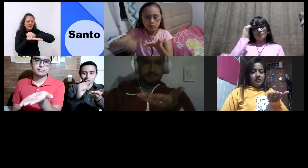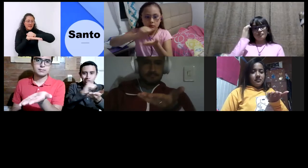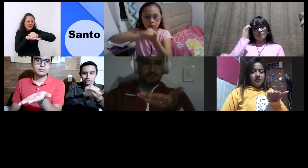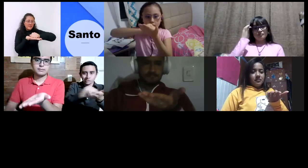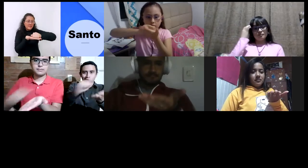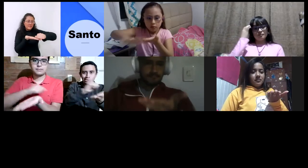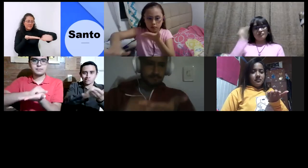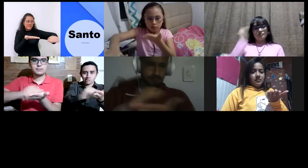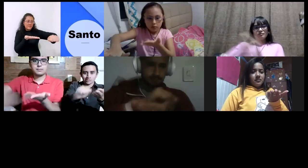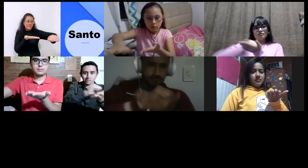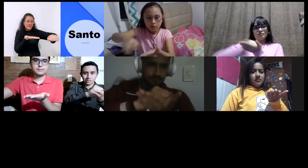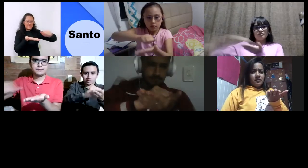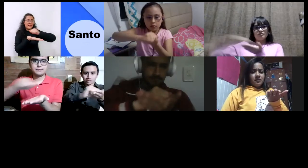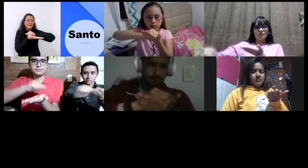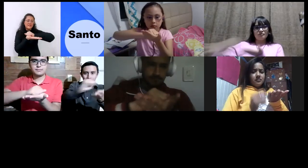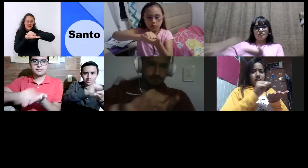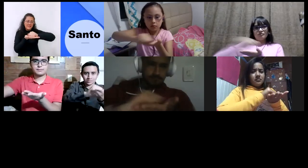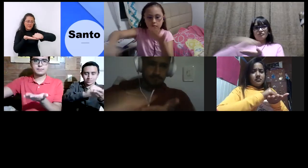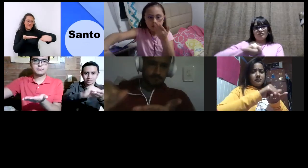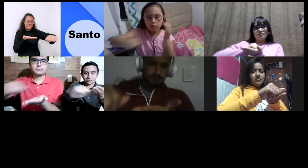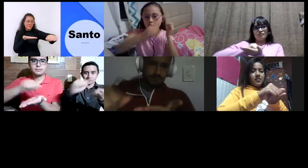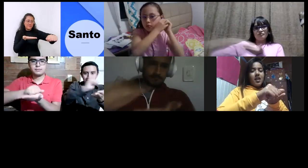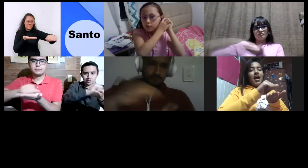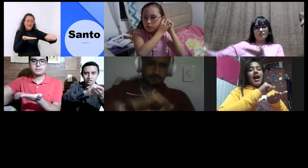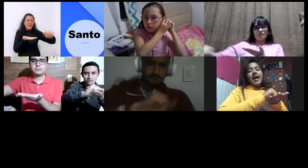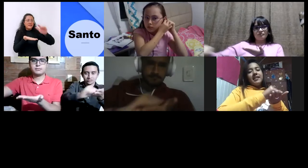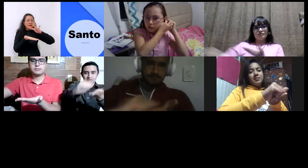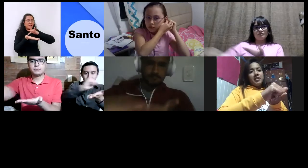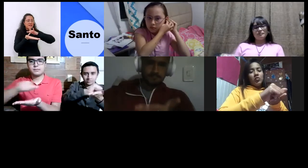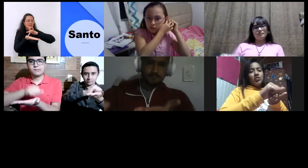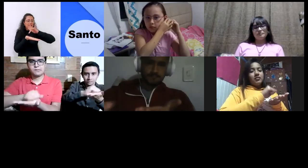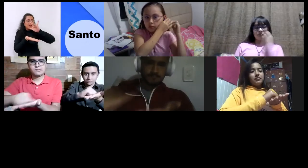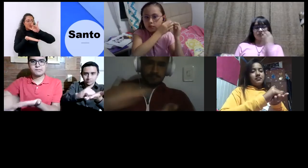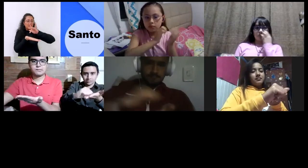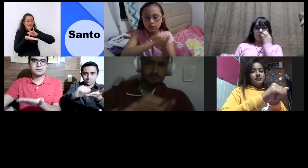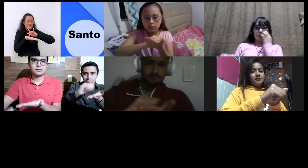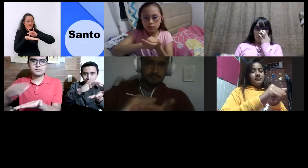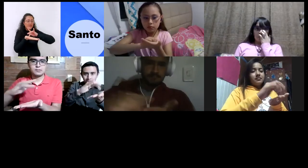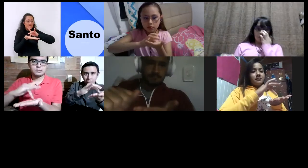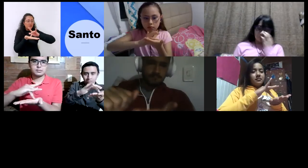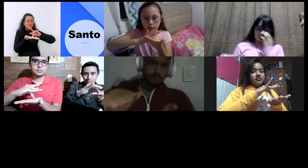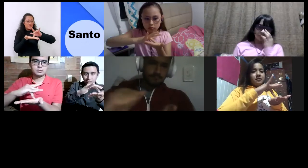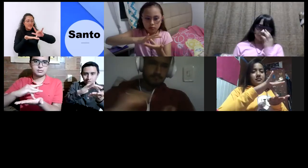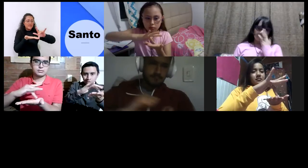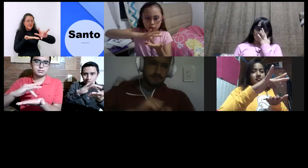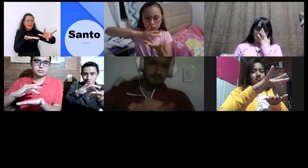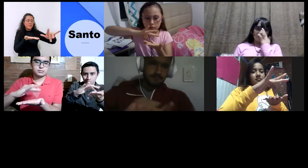cerrada pasa santo. También así con el dedo del corazón es